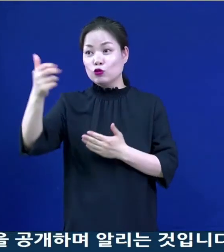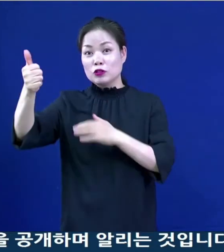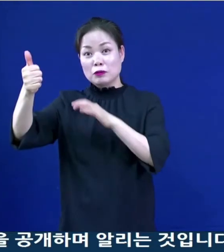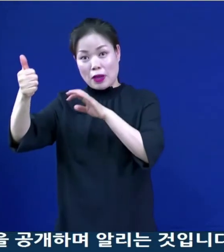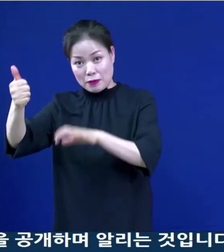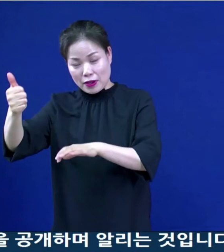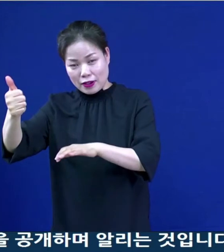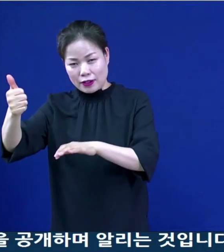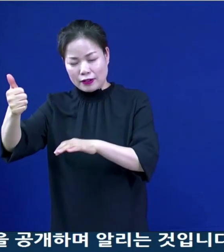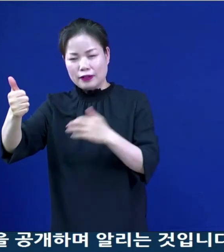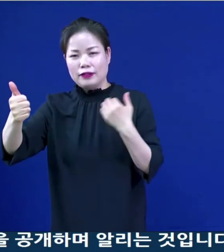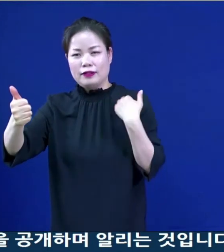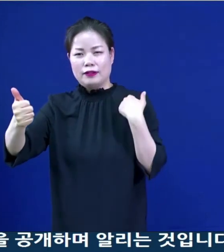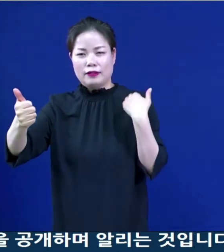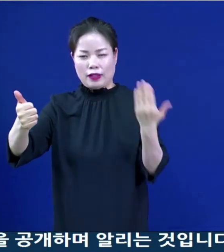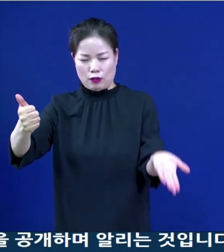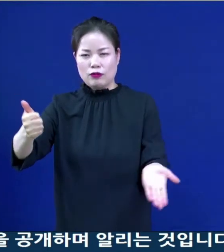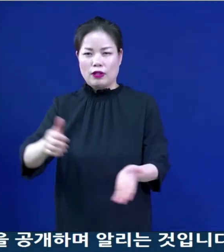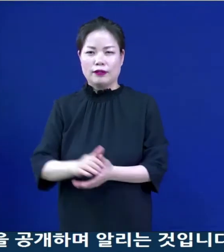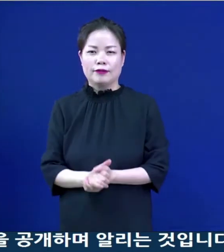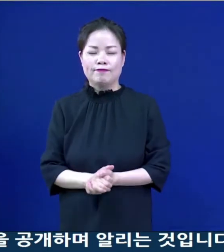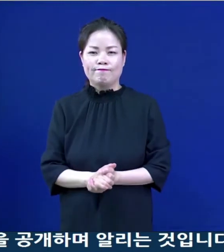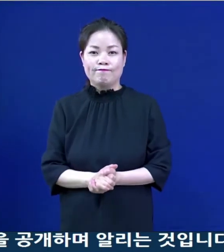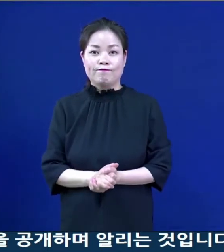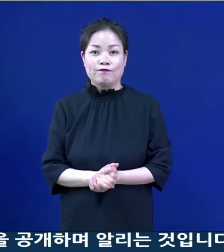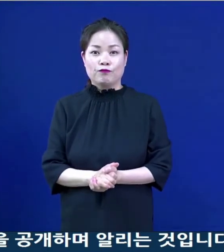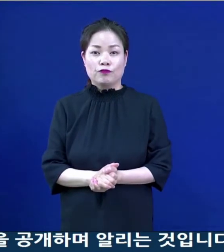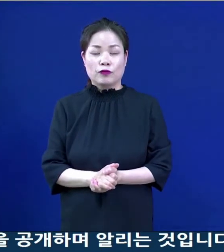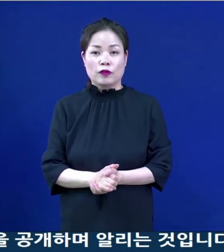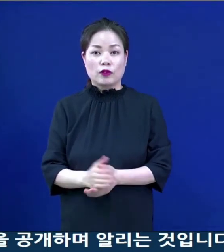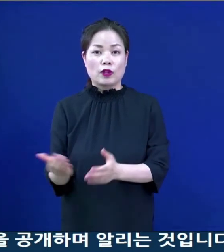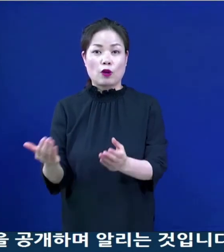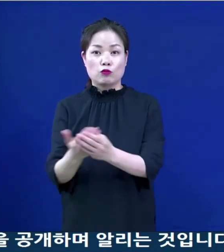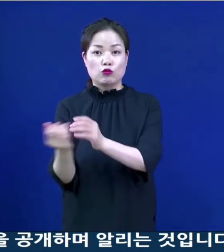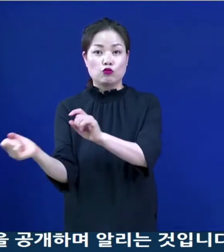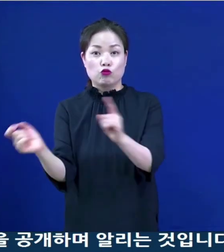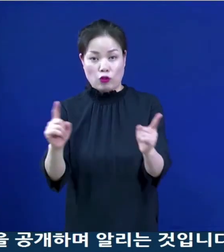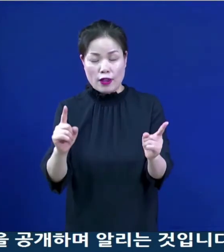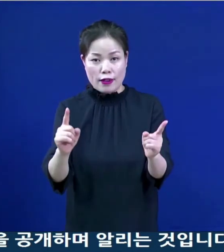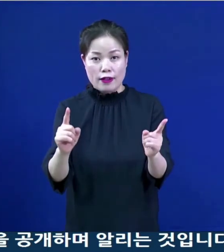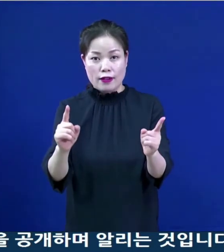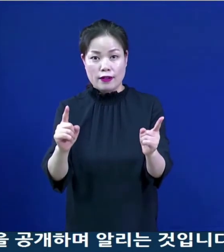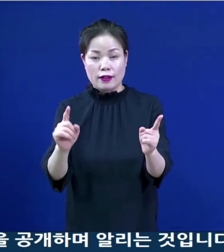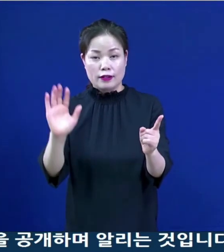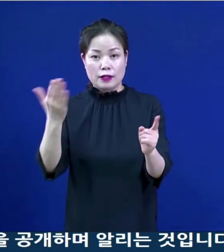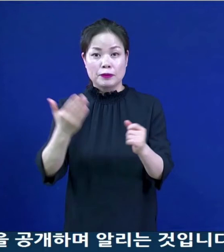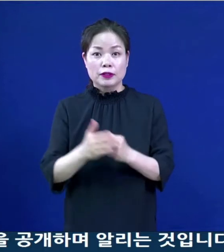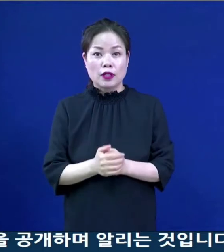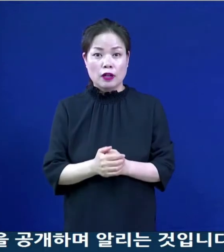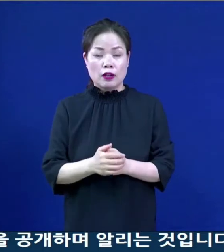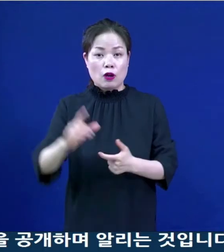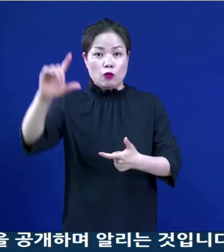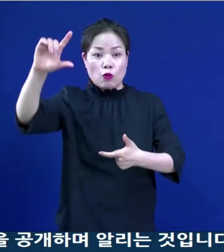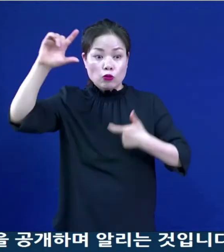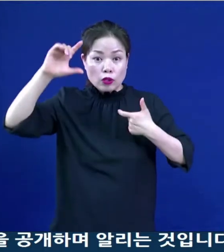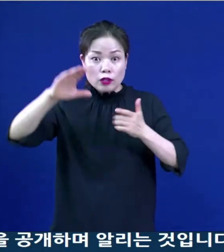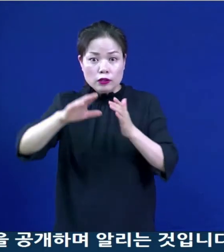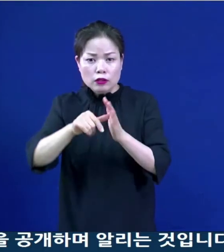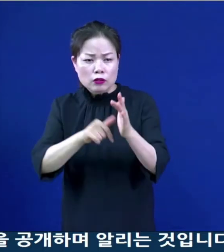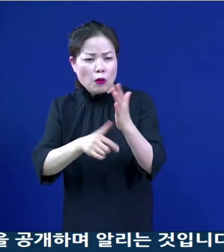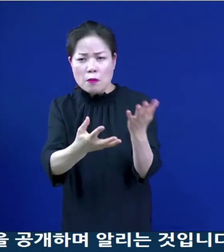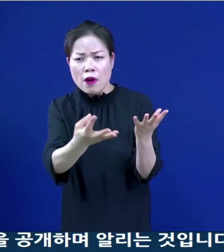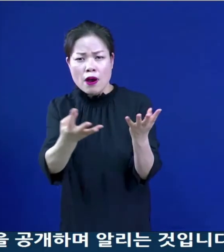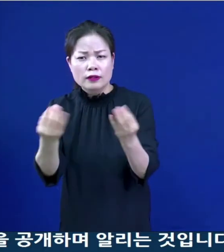앞에 내려놓아야 됩니다. 그게 부흥의 요소입니다. 그걸 공개적으로 했을 때 더